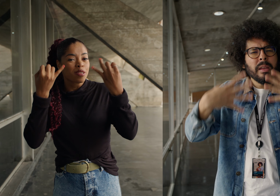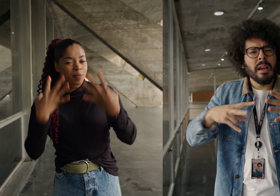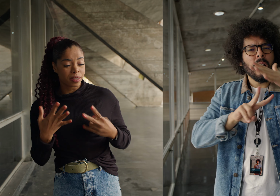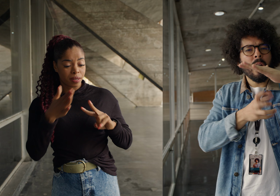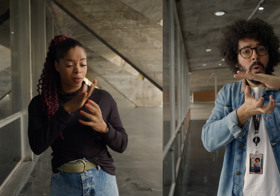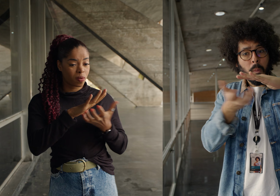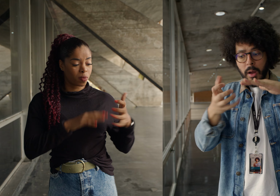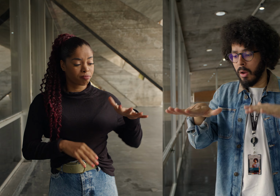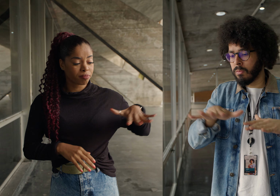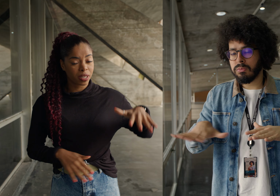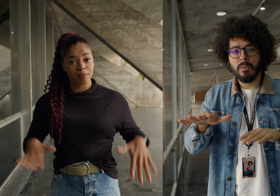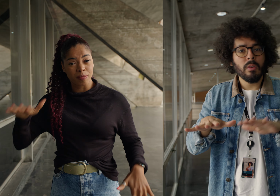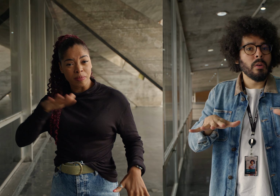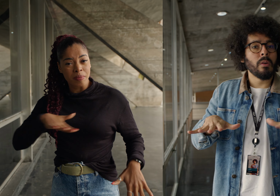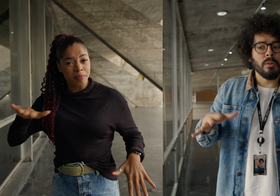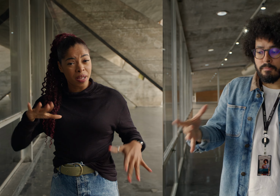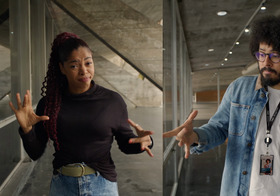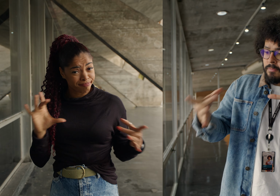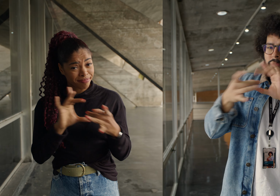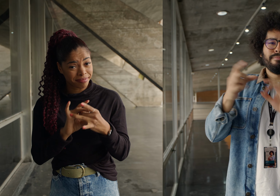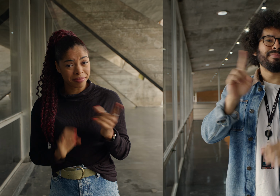É difícil falar do Manrio sem relacionar isso tudo.